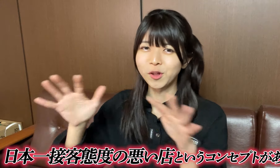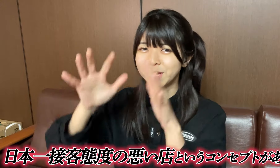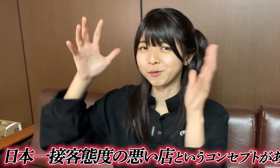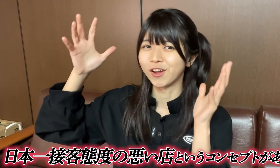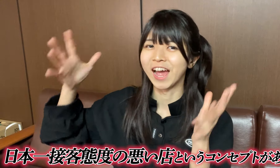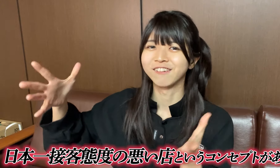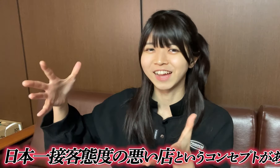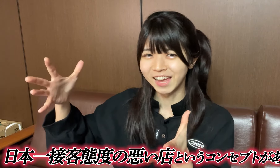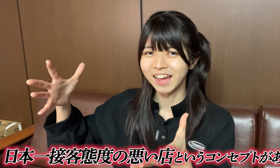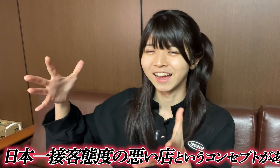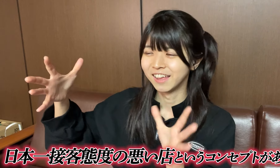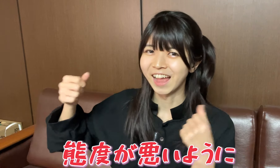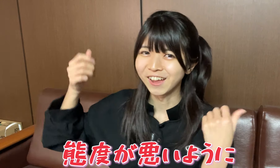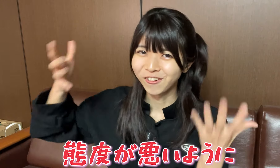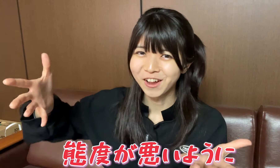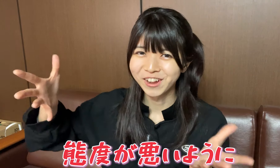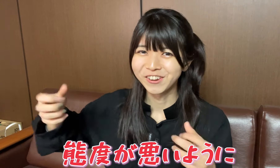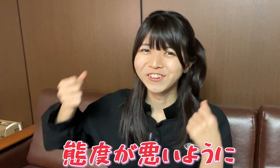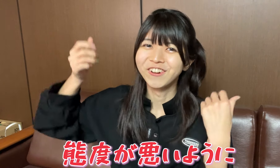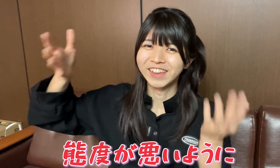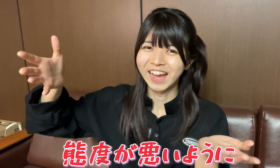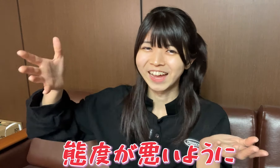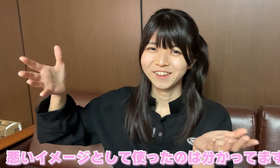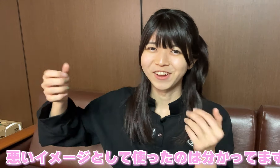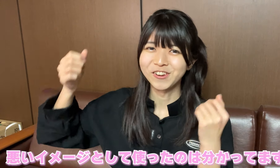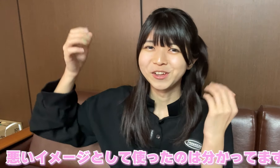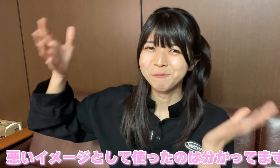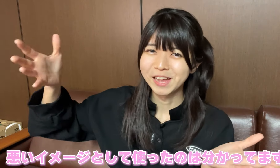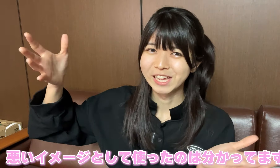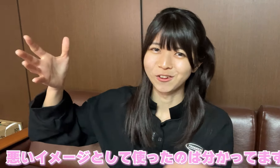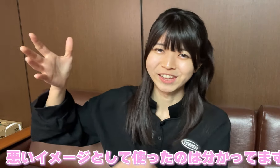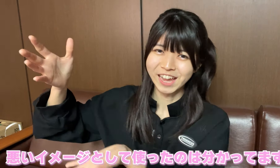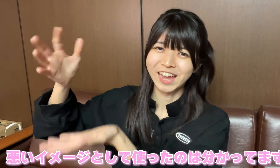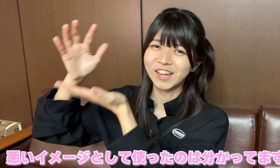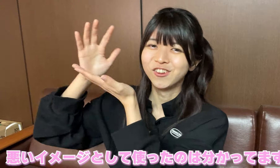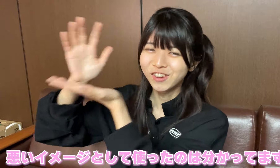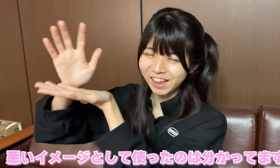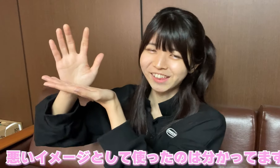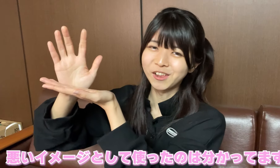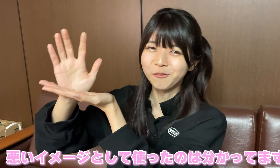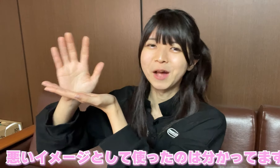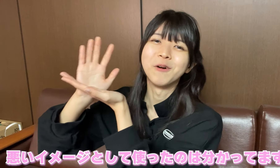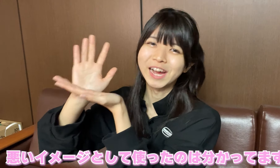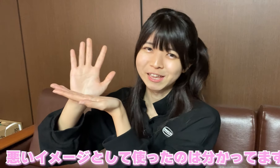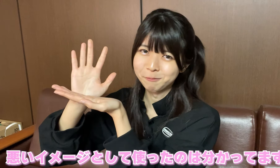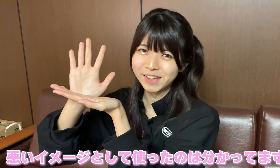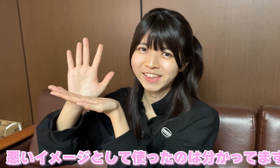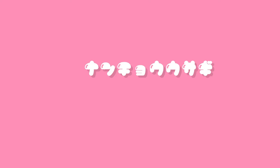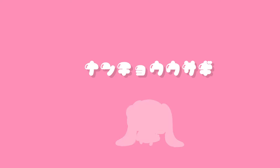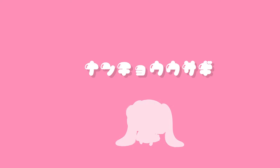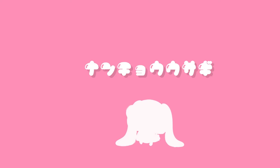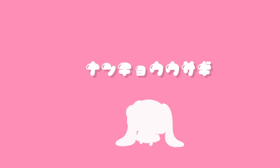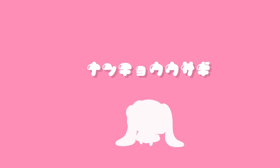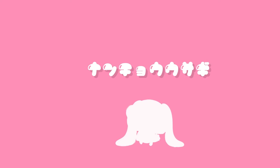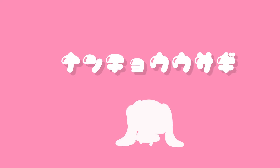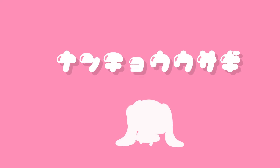セプトがあるから、態度が悪いような悪いイメージとして使ったのは分かってます。